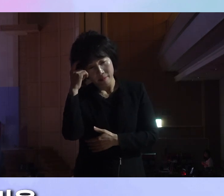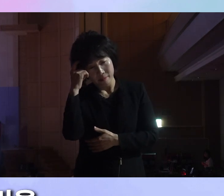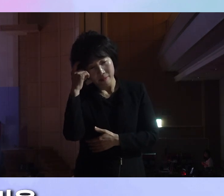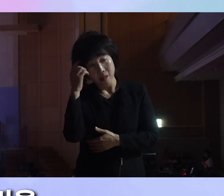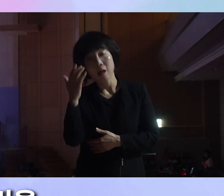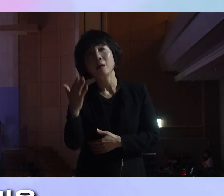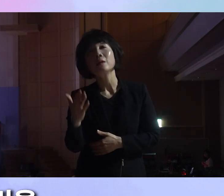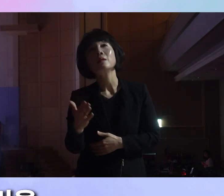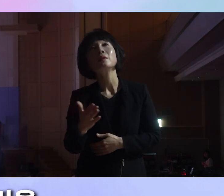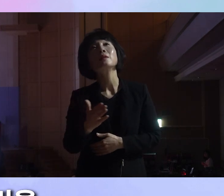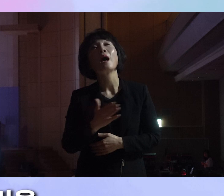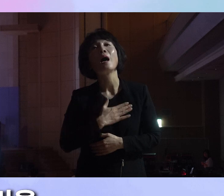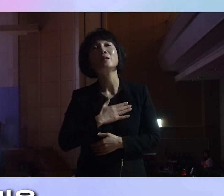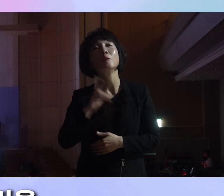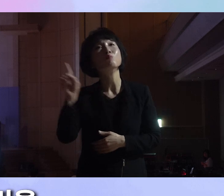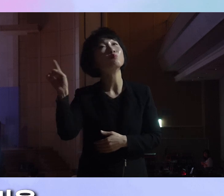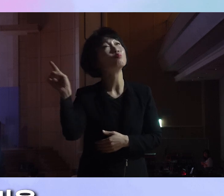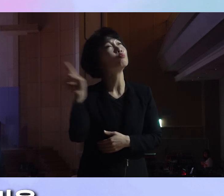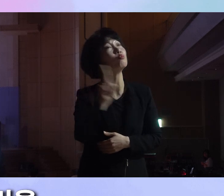난 무얼